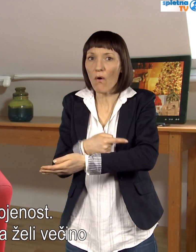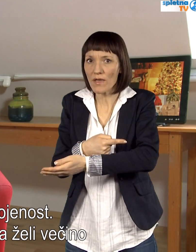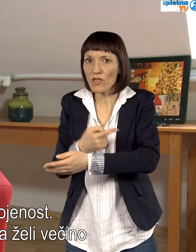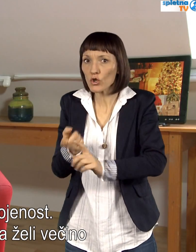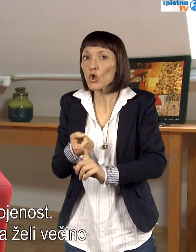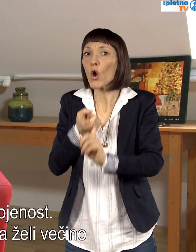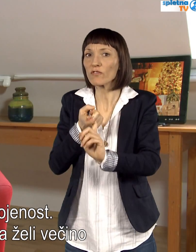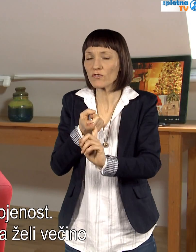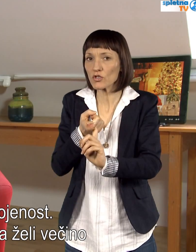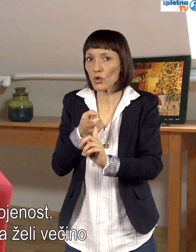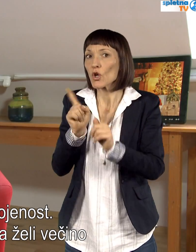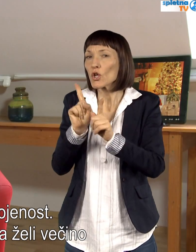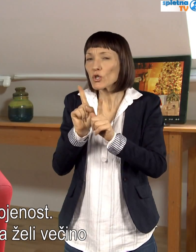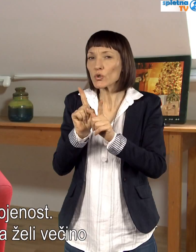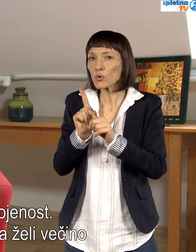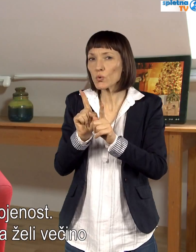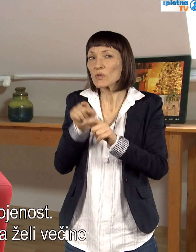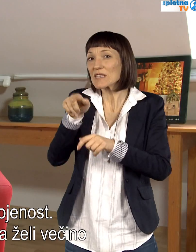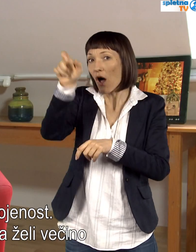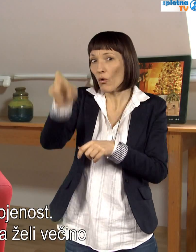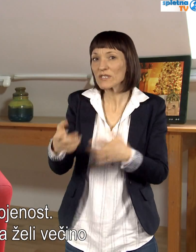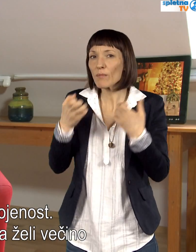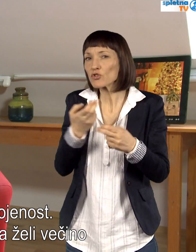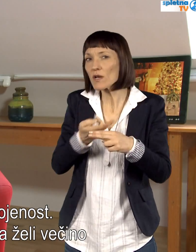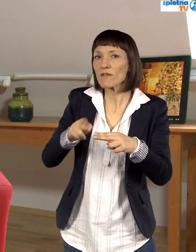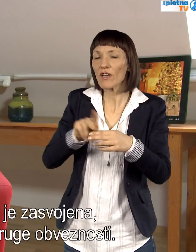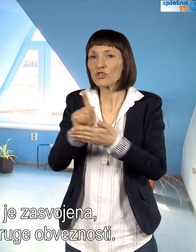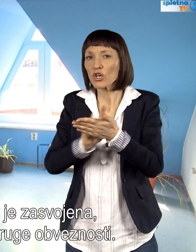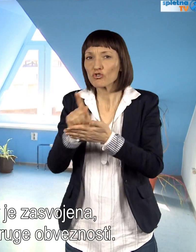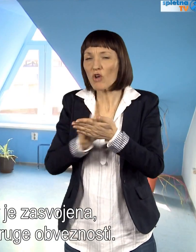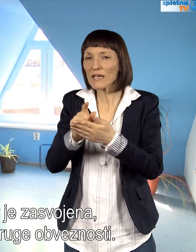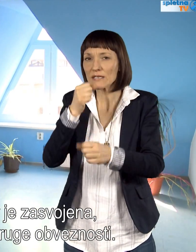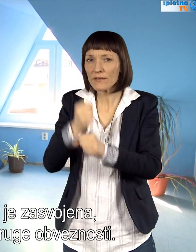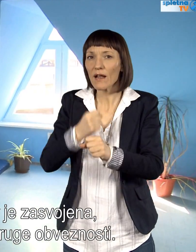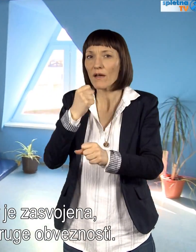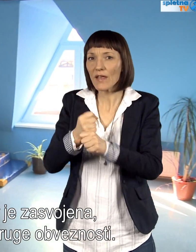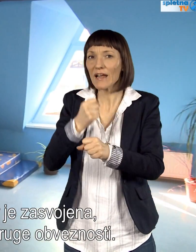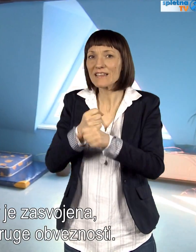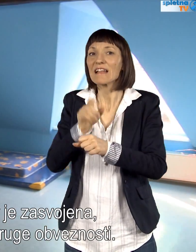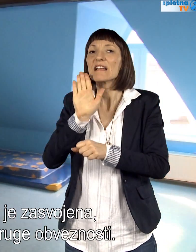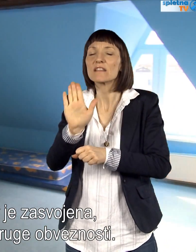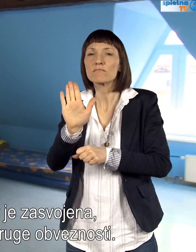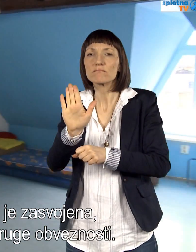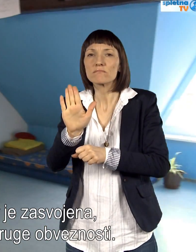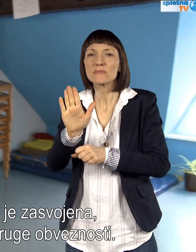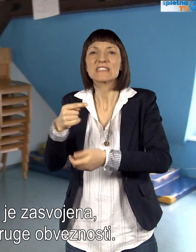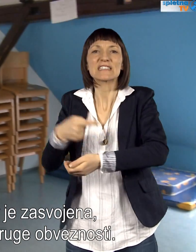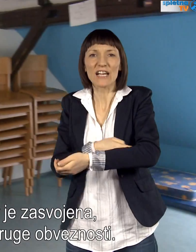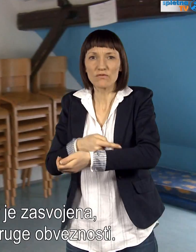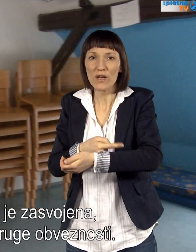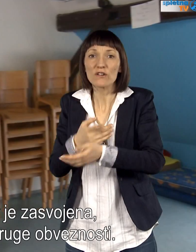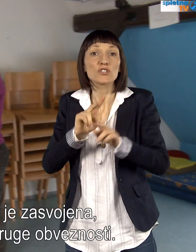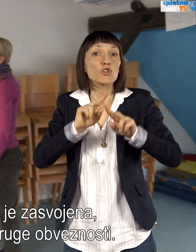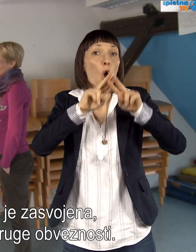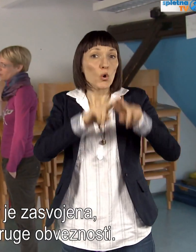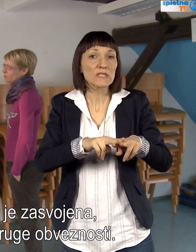zasvojenost. In pa značilno je tudi to, da oseba želi čim več časa delati to, s čimer je zasvojena, zato tudi